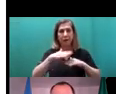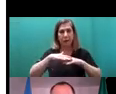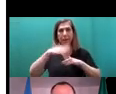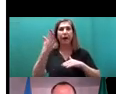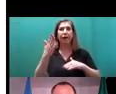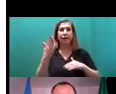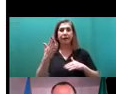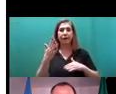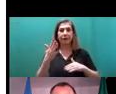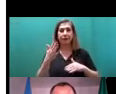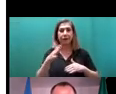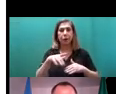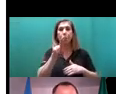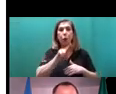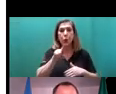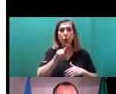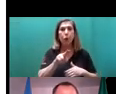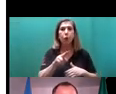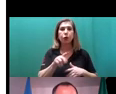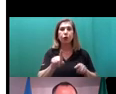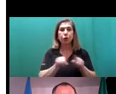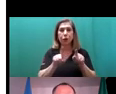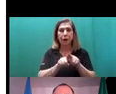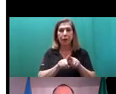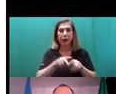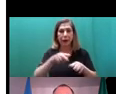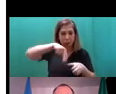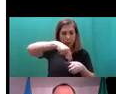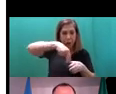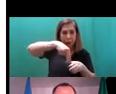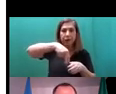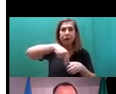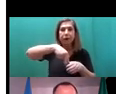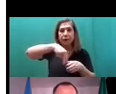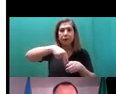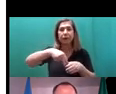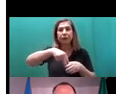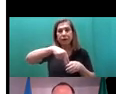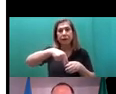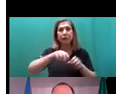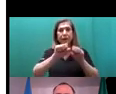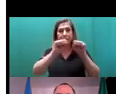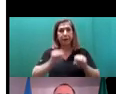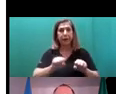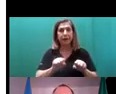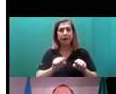consolidar o consumo local, a recuperação nutricional e também gerar sistemas de